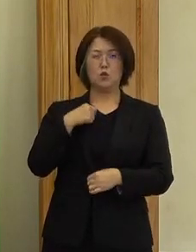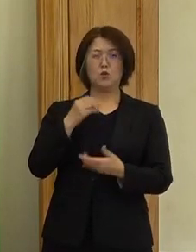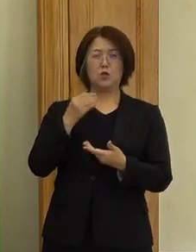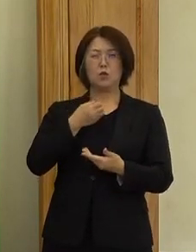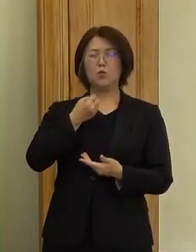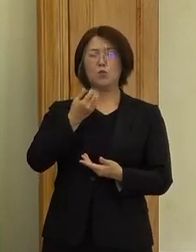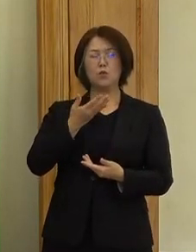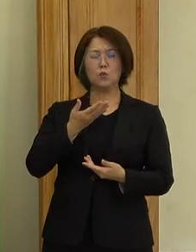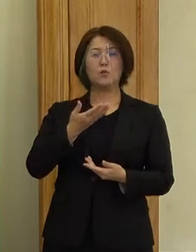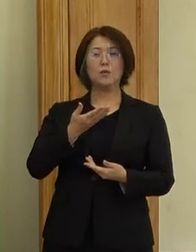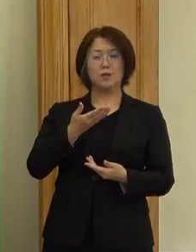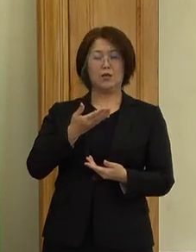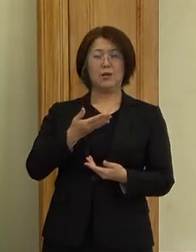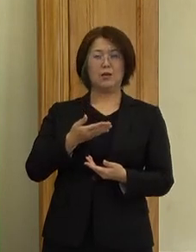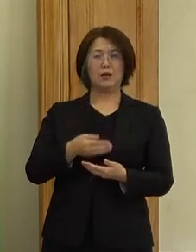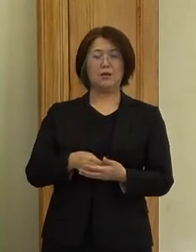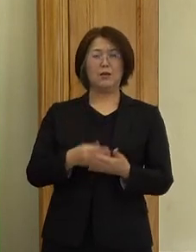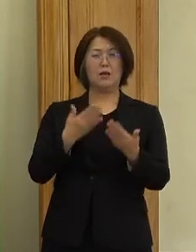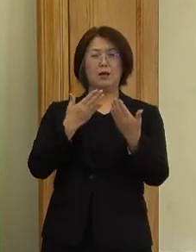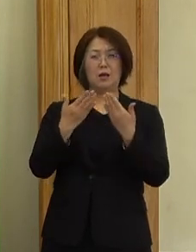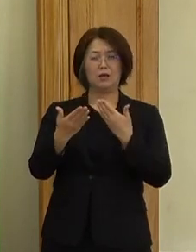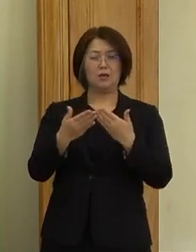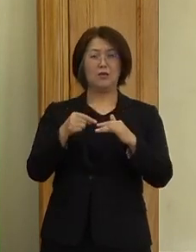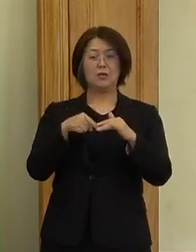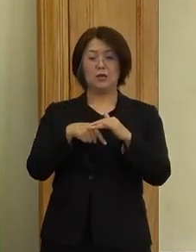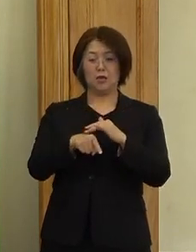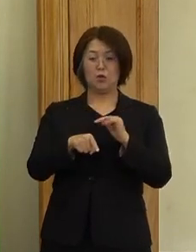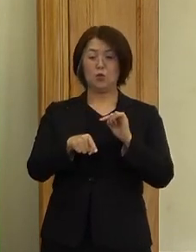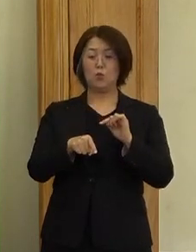て、確たる理由は今、